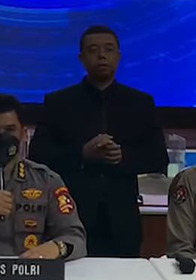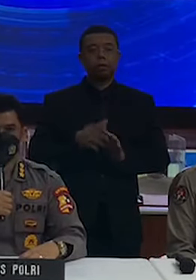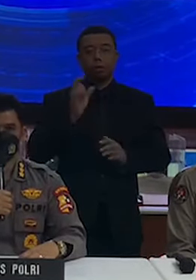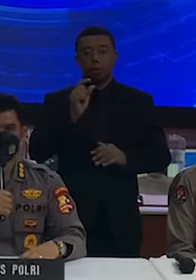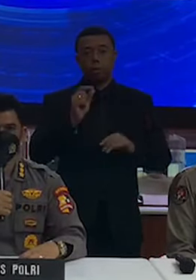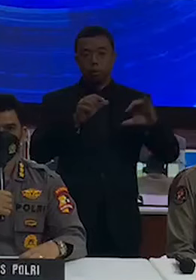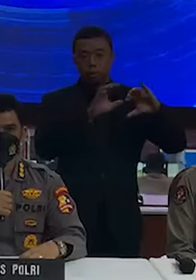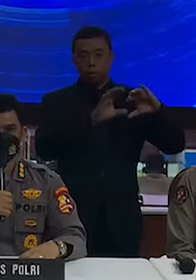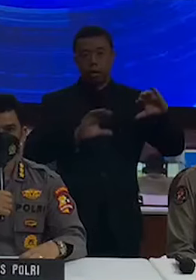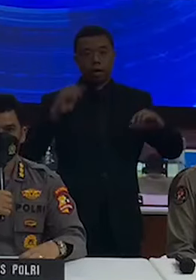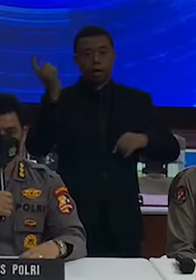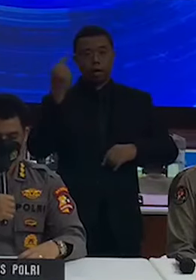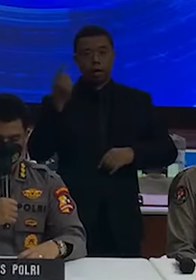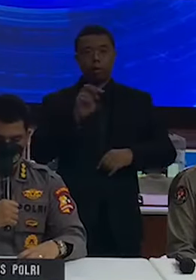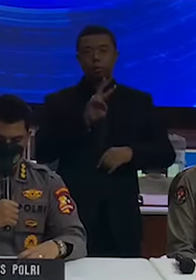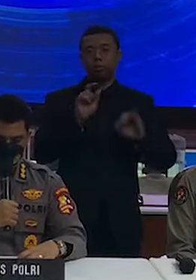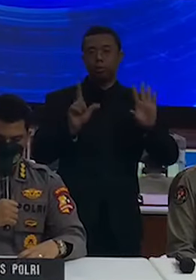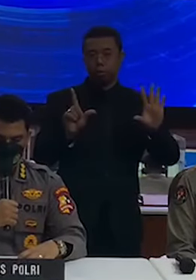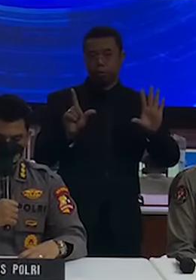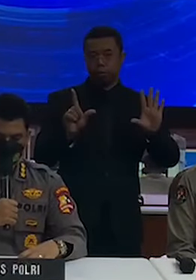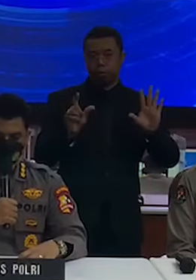transnasional 27 kasus,